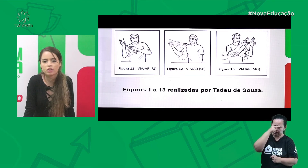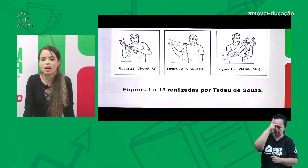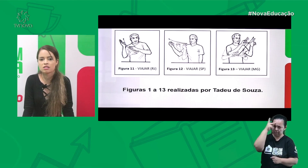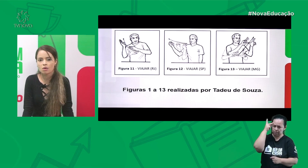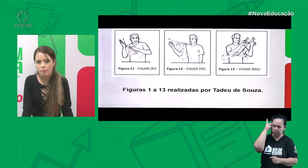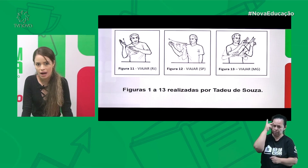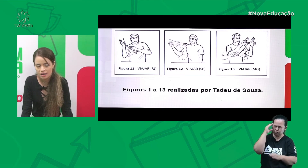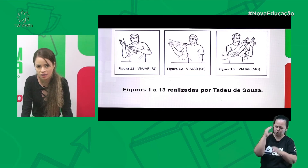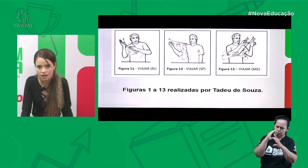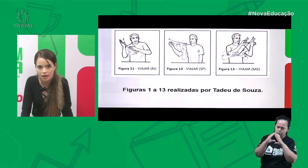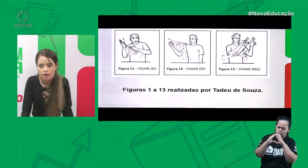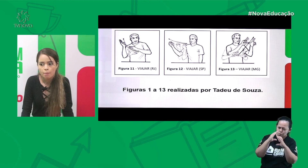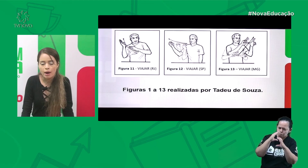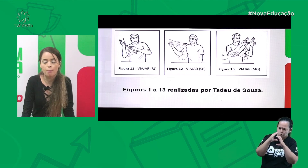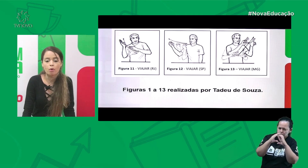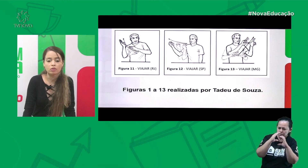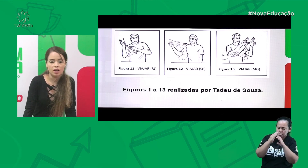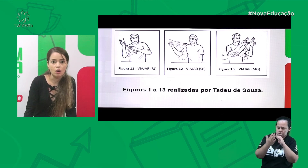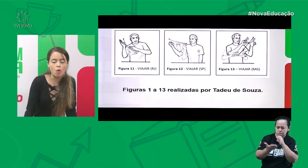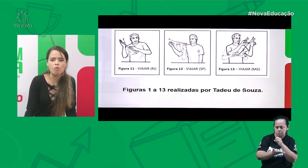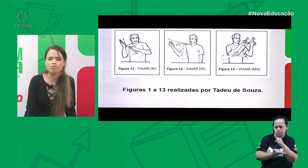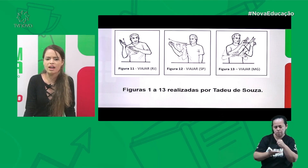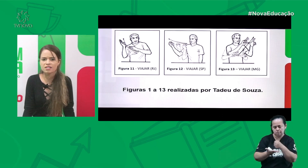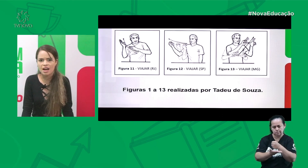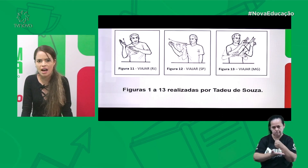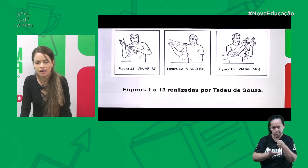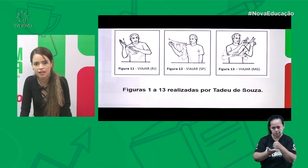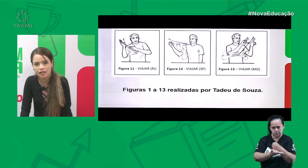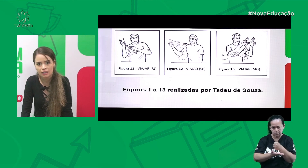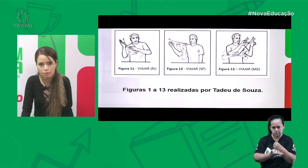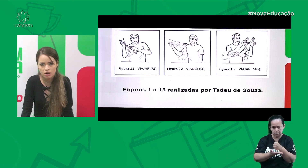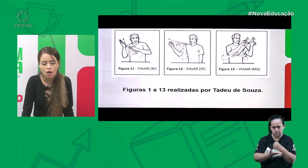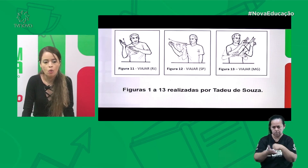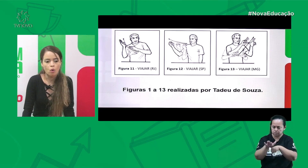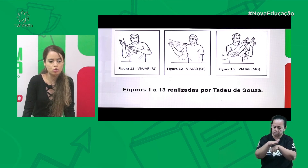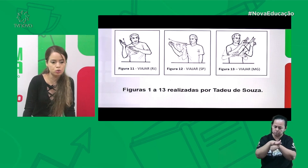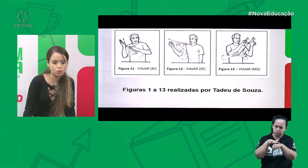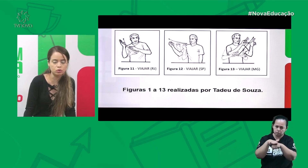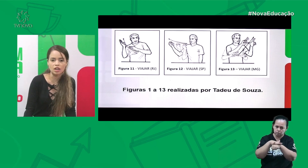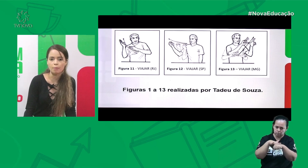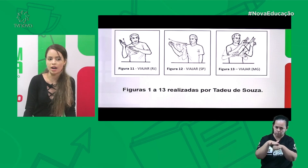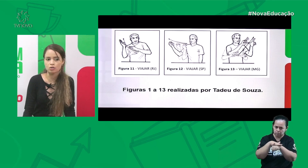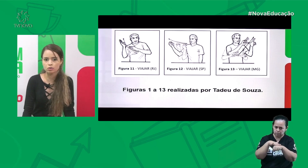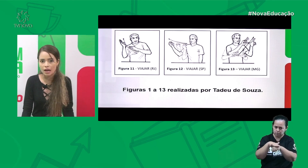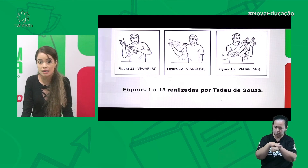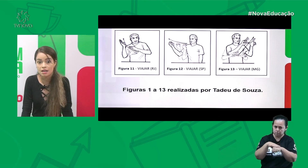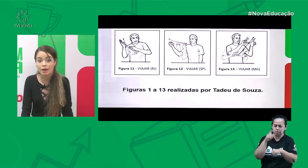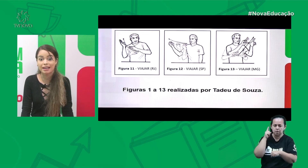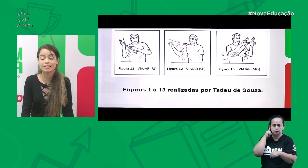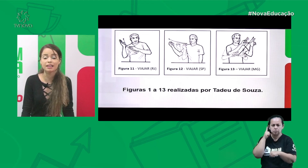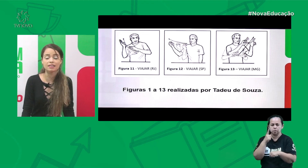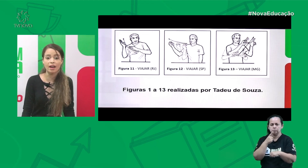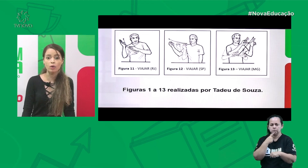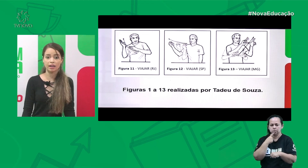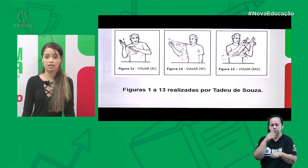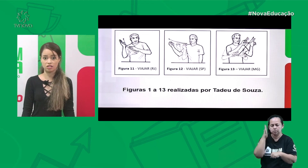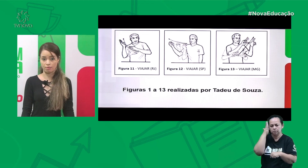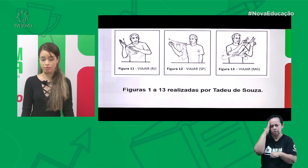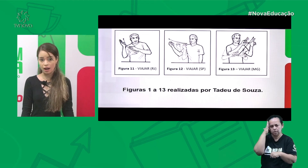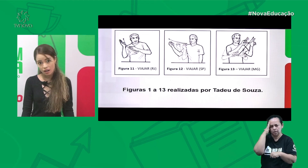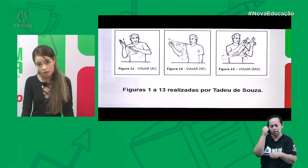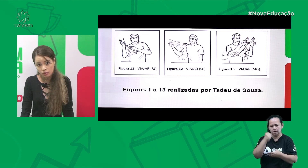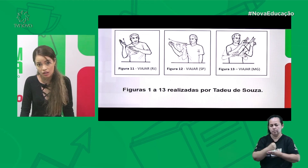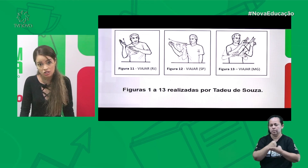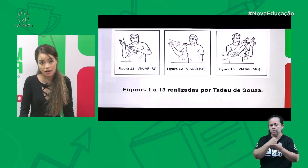a comunicação básica, para poder conversar ali em Libras, com o surdo, saber ajudar, saber entender o que ele